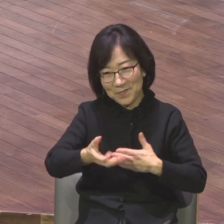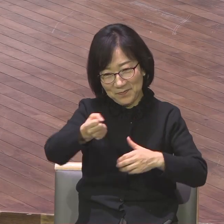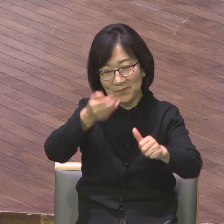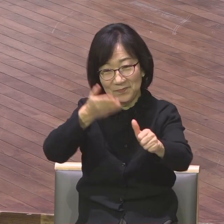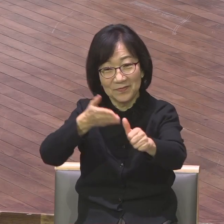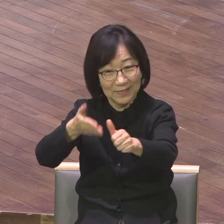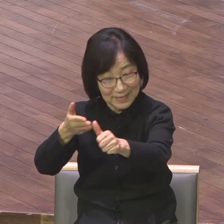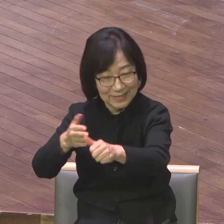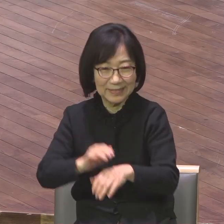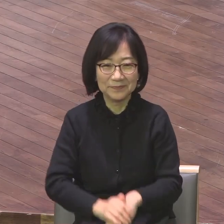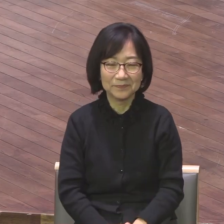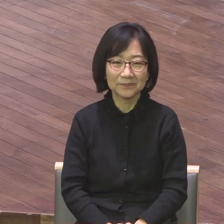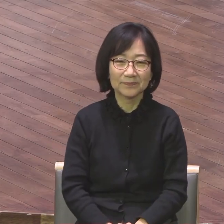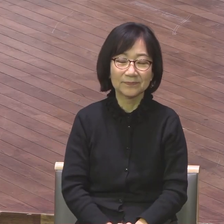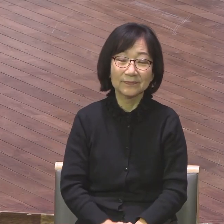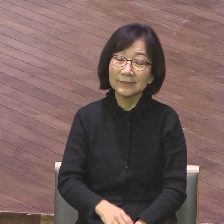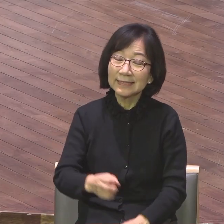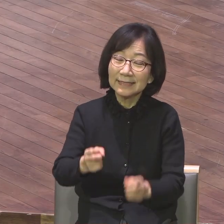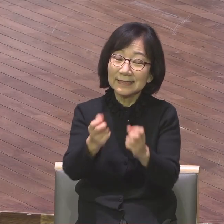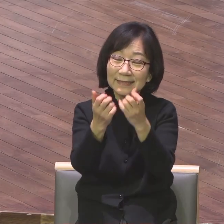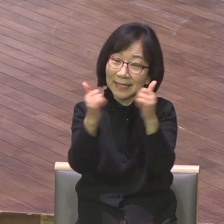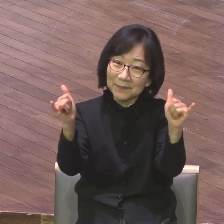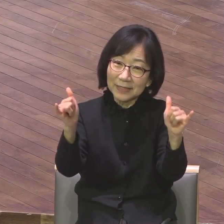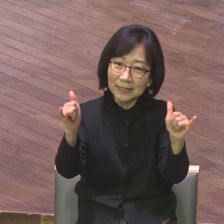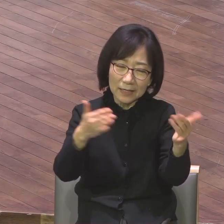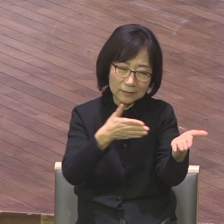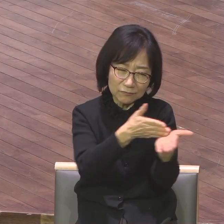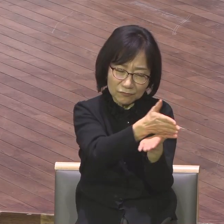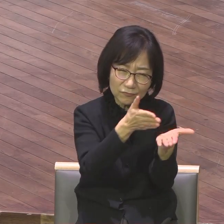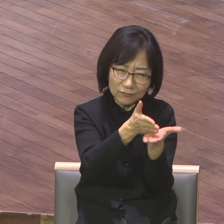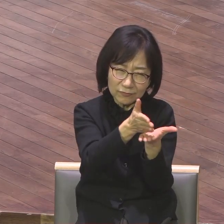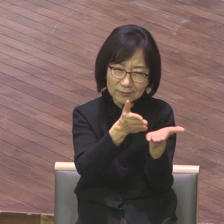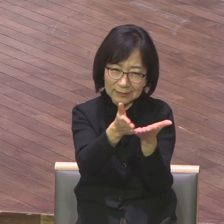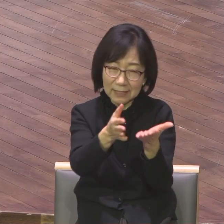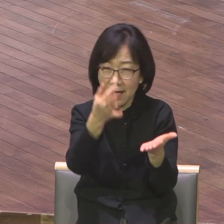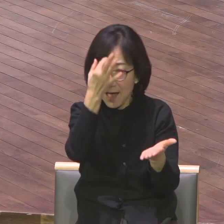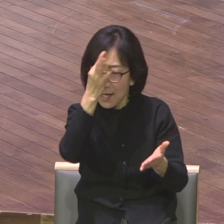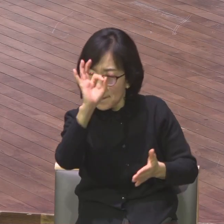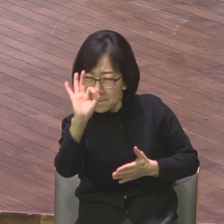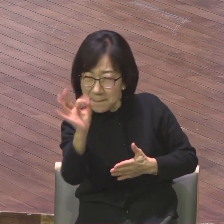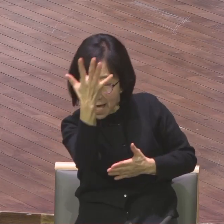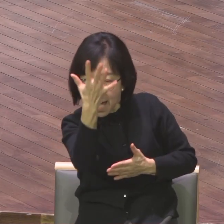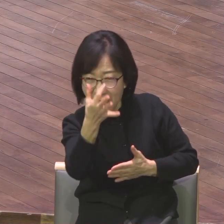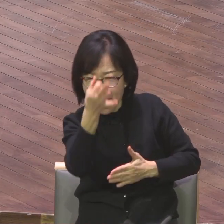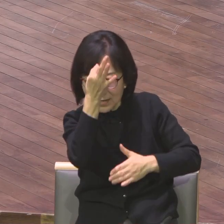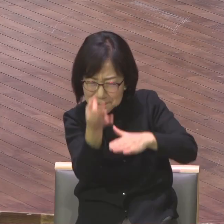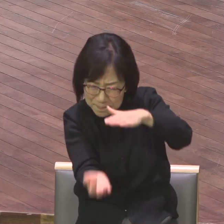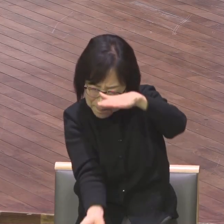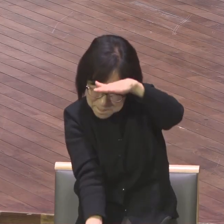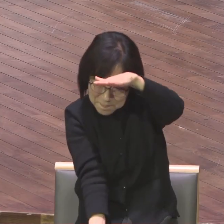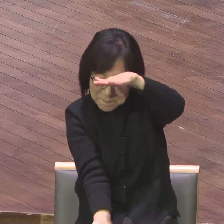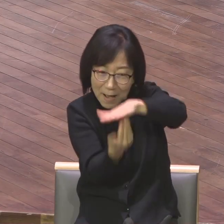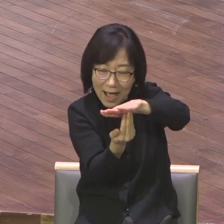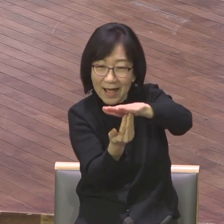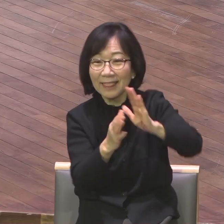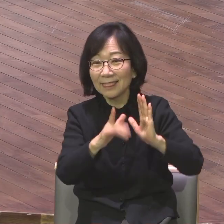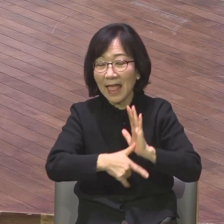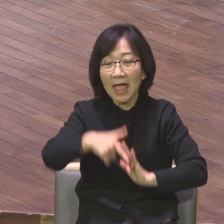분야에서 탁월한 능력을 발휘할 때 그걸 경지에 이르렀다 이렇게 말하죠. 경지에 이르렀다 이 표현을